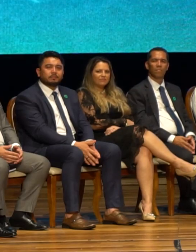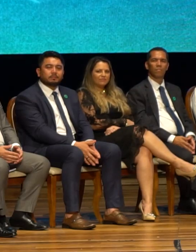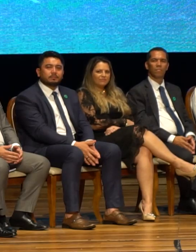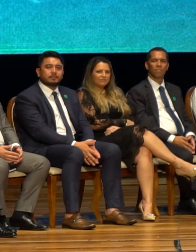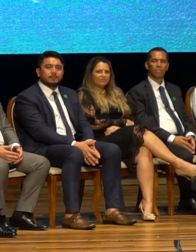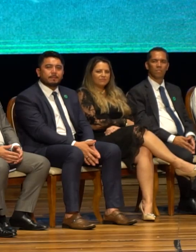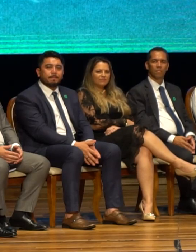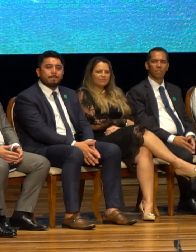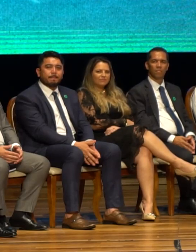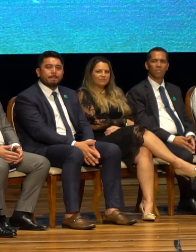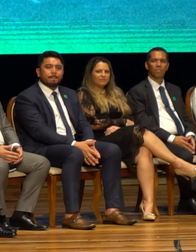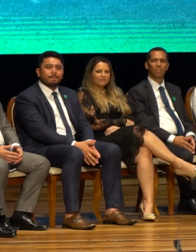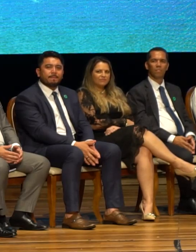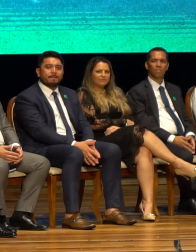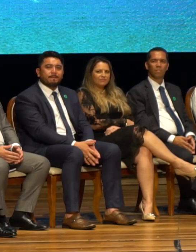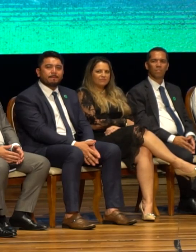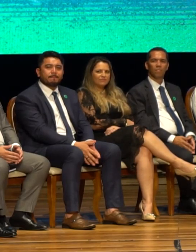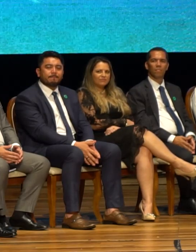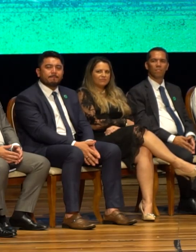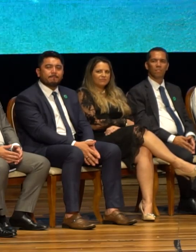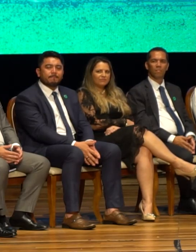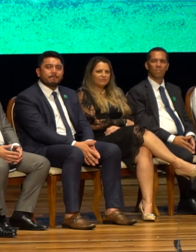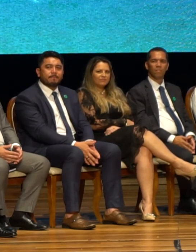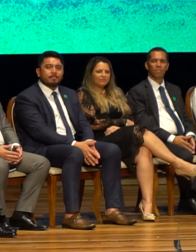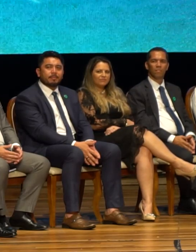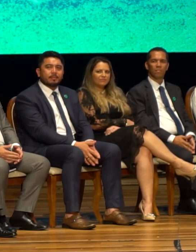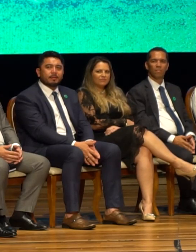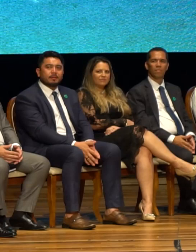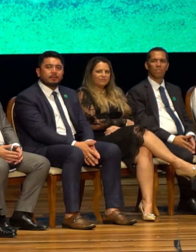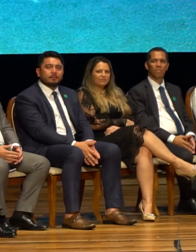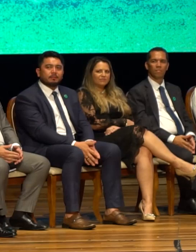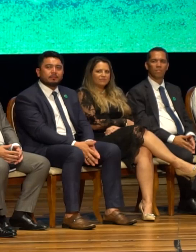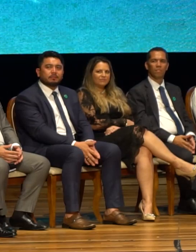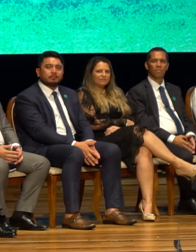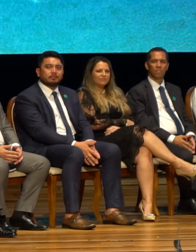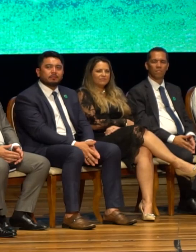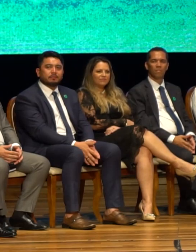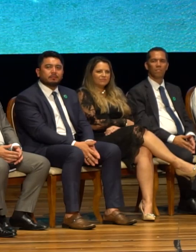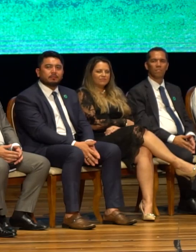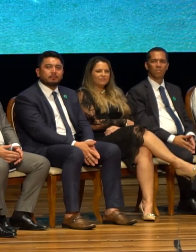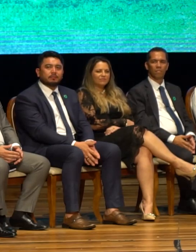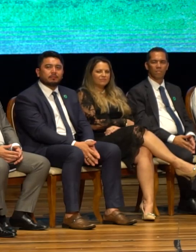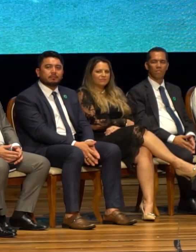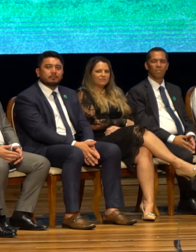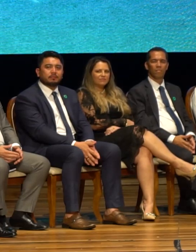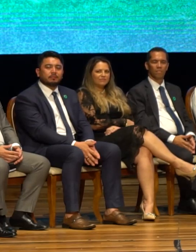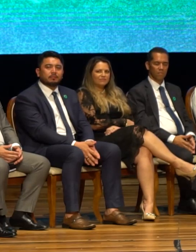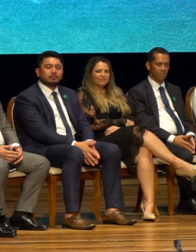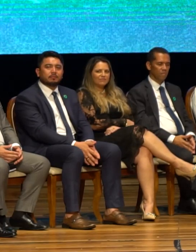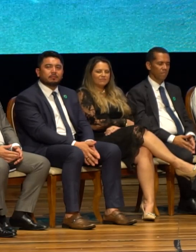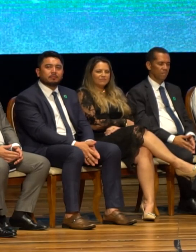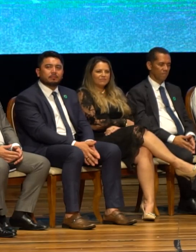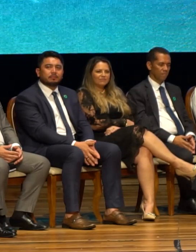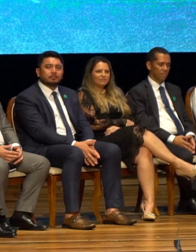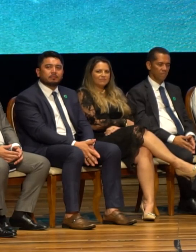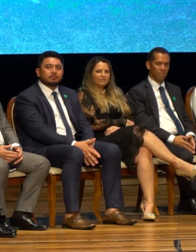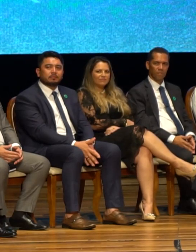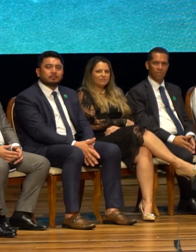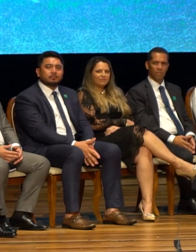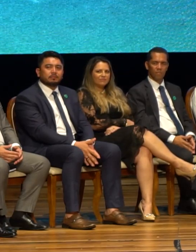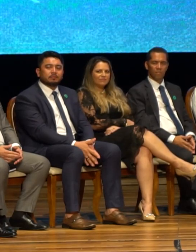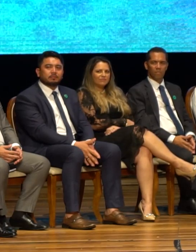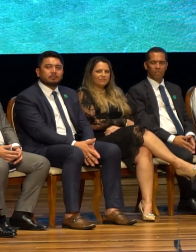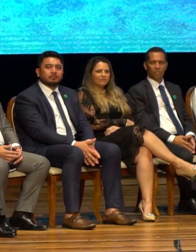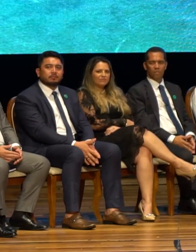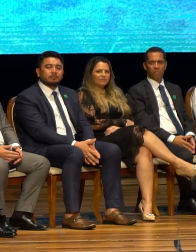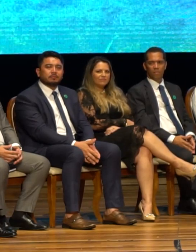trabalho, sangue e respeito ao Senhor, ao Estado de Rondônia, o Senhor pode contar conosco, que estamos aqui nessa caminhada junto com o